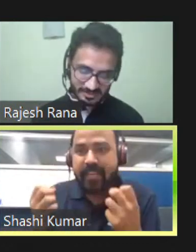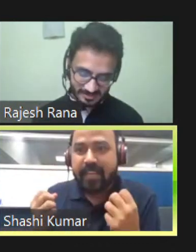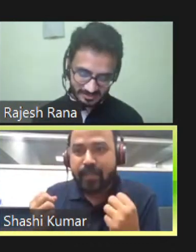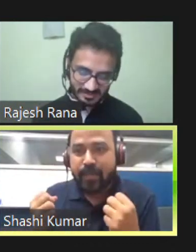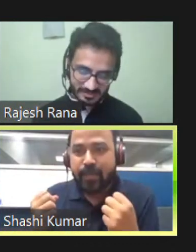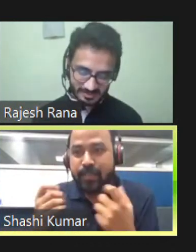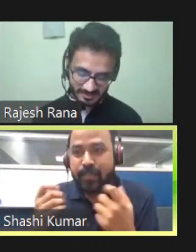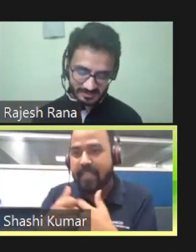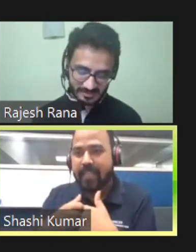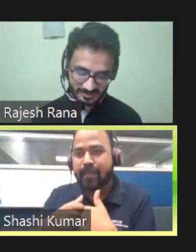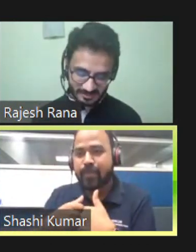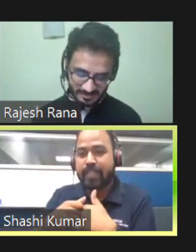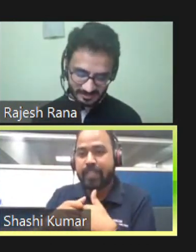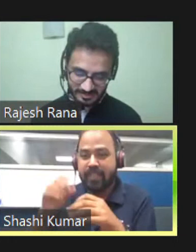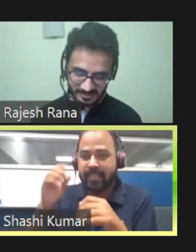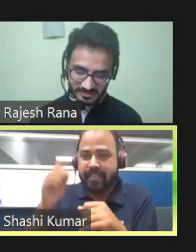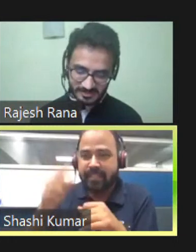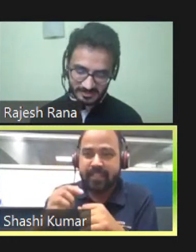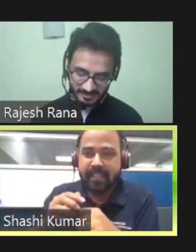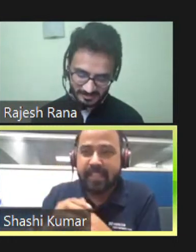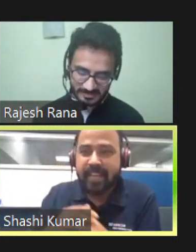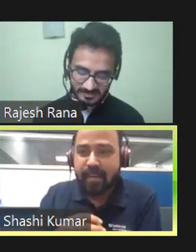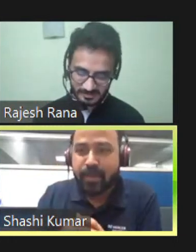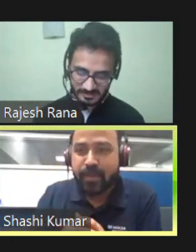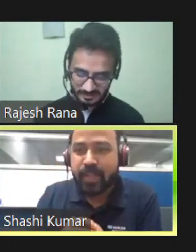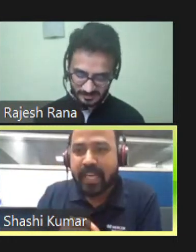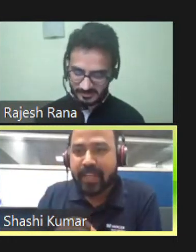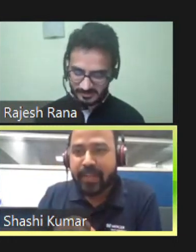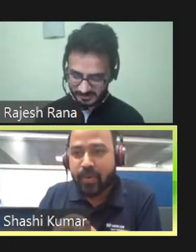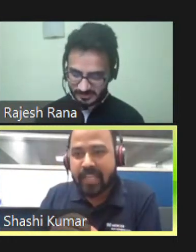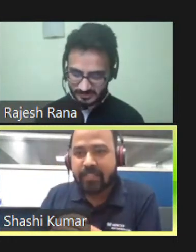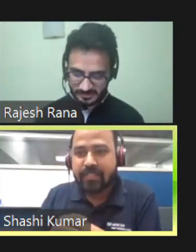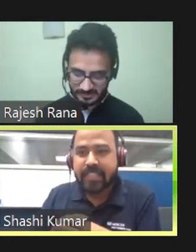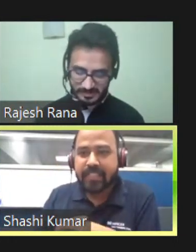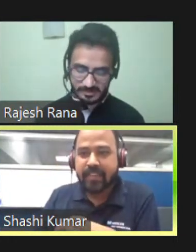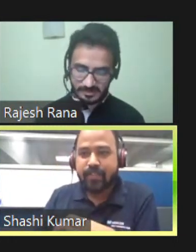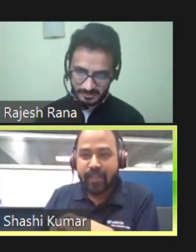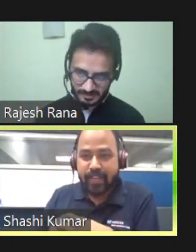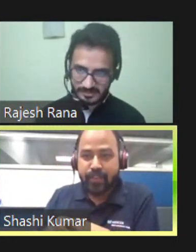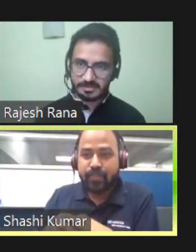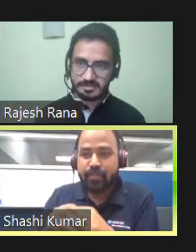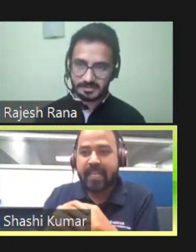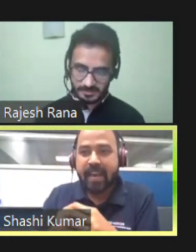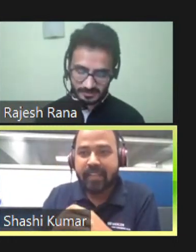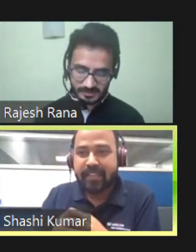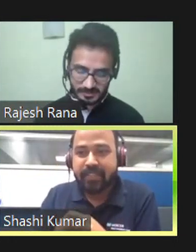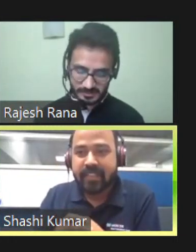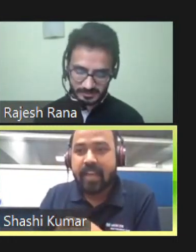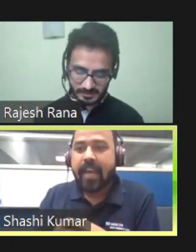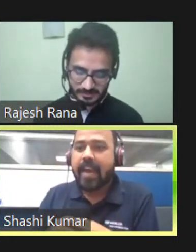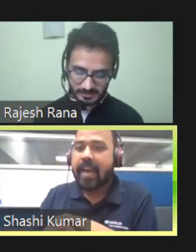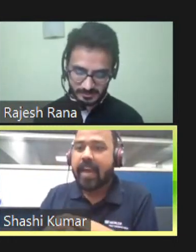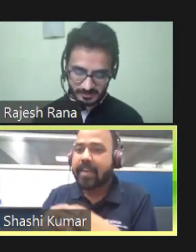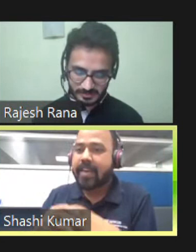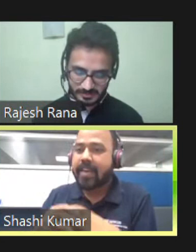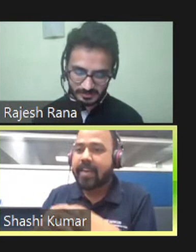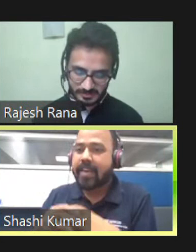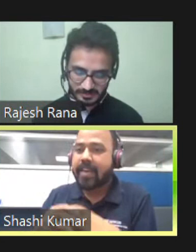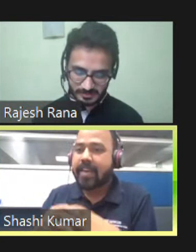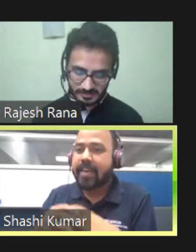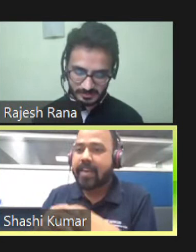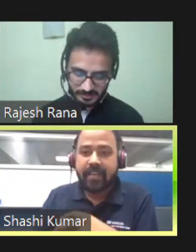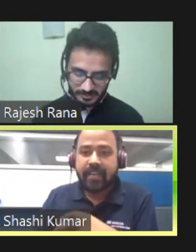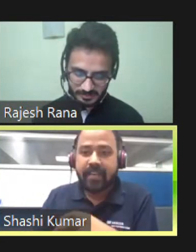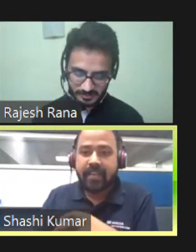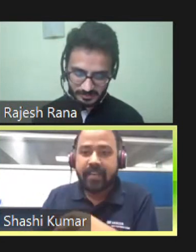आप देख लेते हो सीख लेते हो it will definitely help you in your conversation when you would be having it with any people who